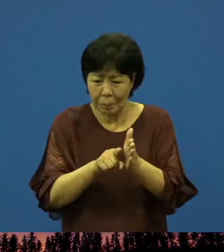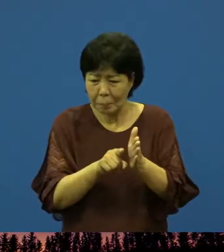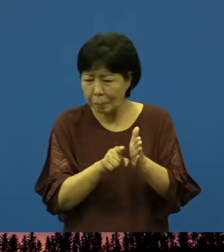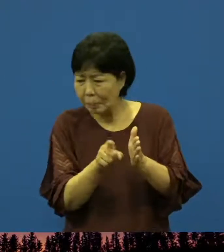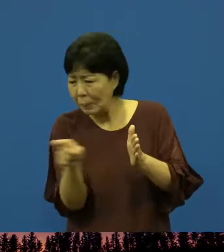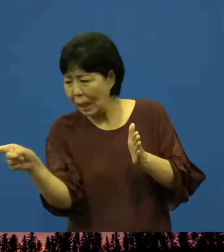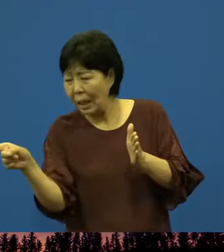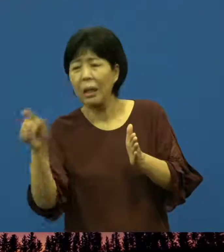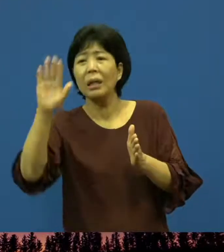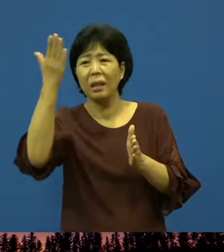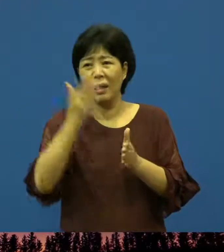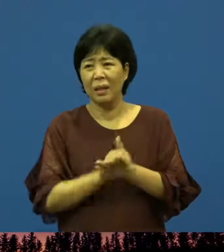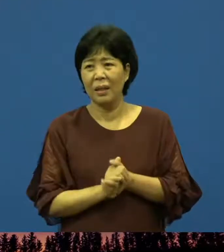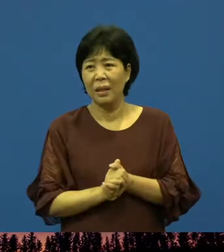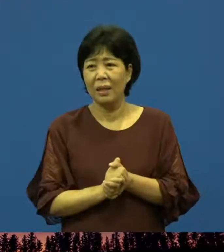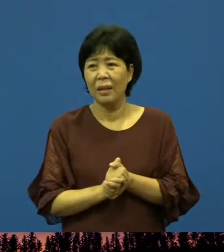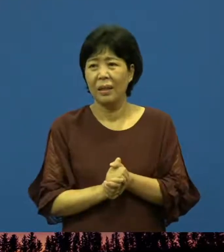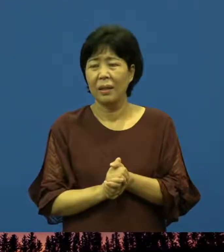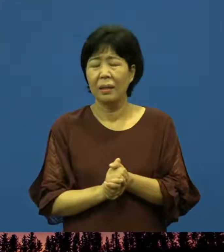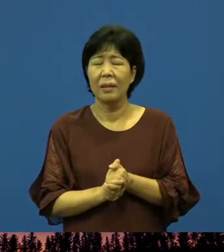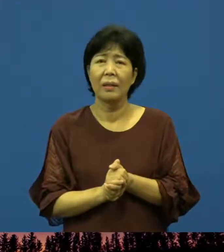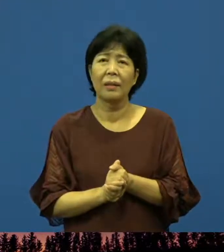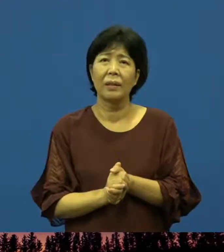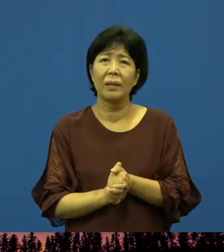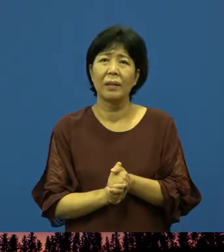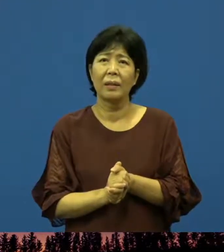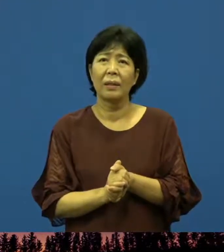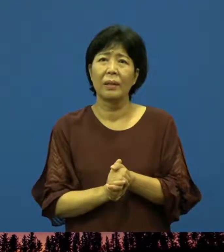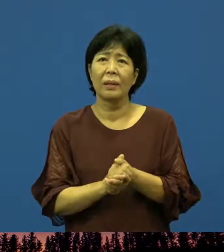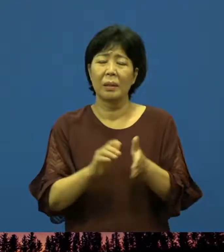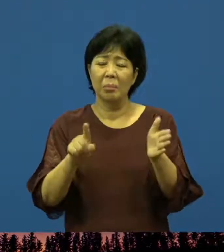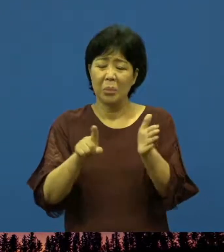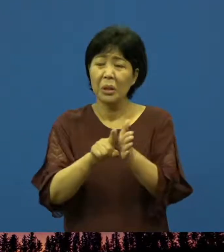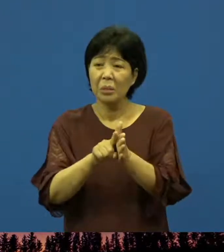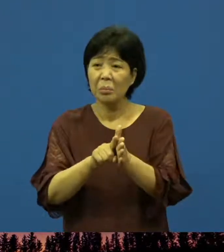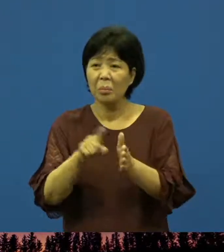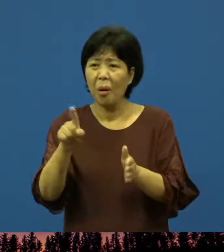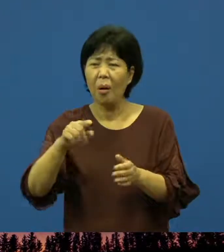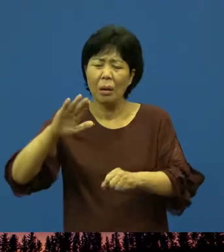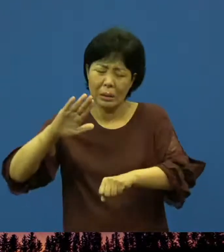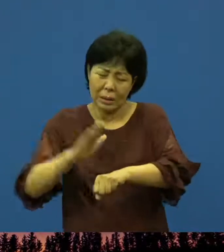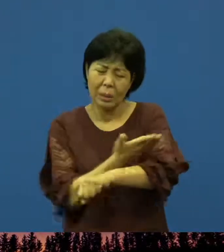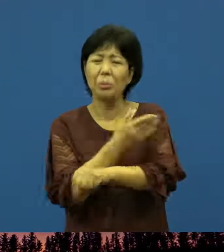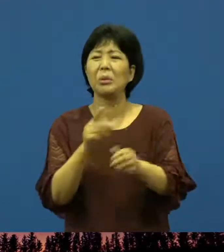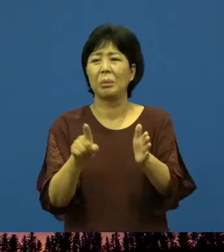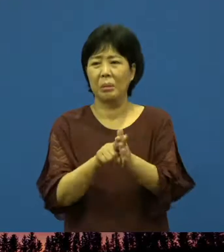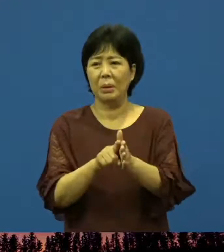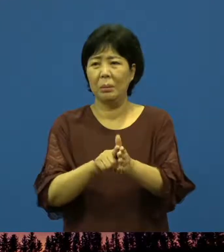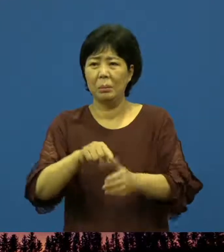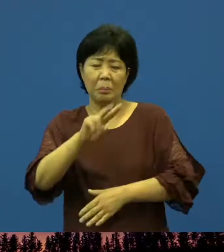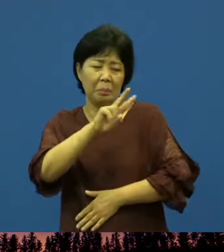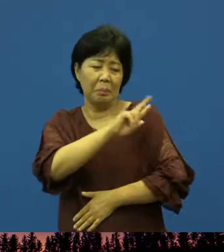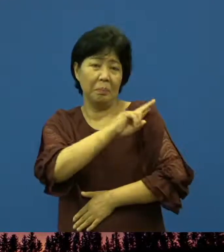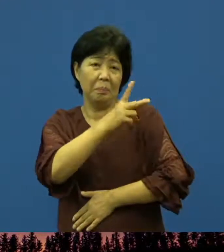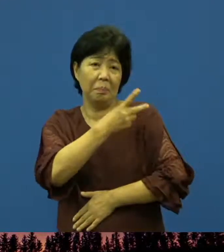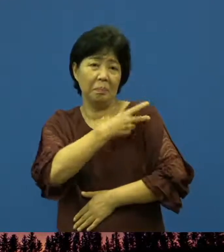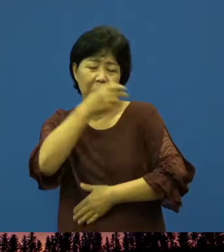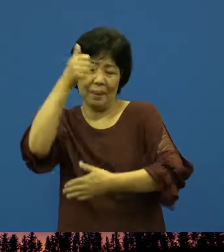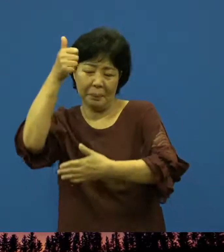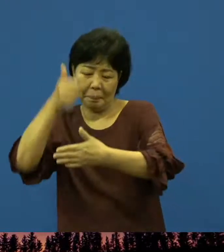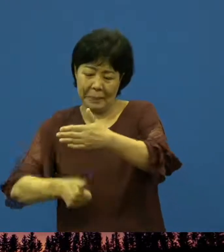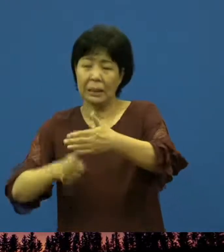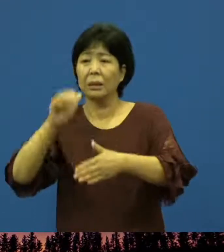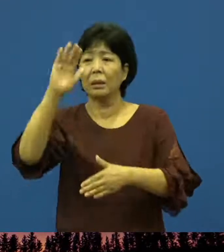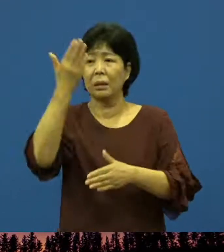모르면 결국은 신앙도 병이 들기가 쉽고 이단에 속기 쉬운 것입니다. 그래서 모든